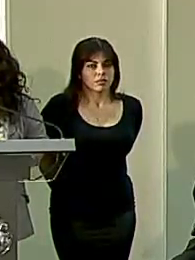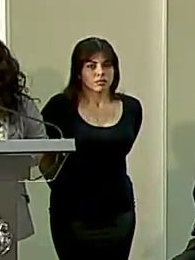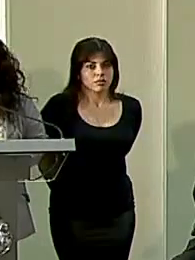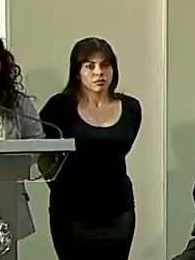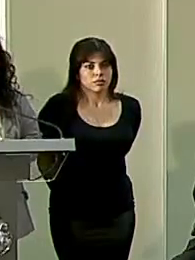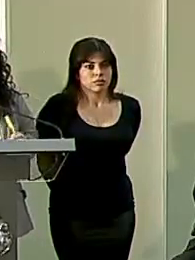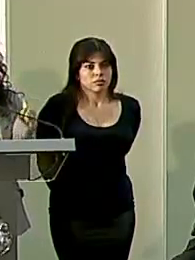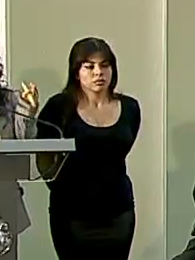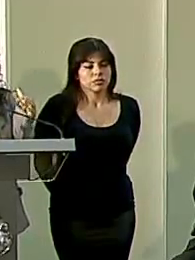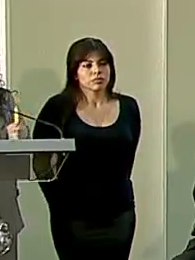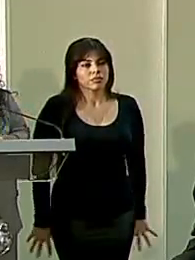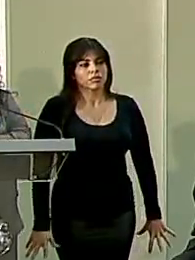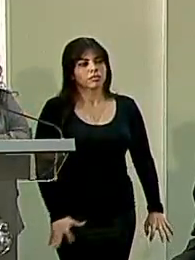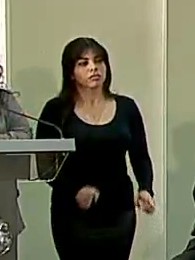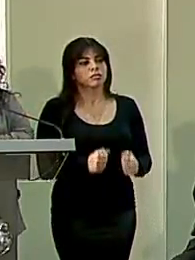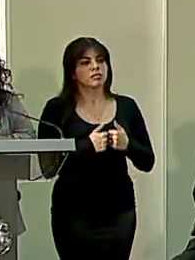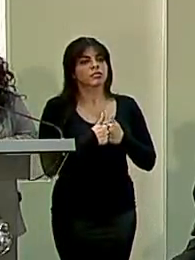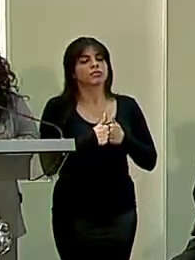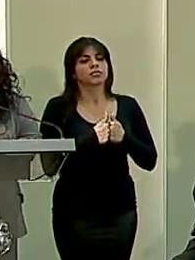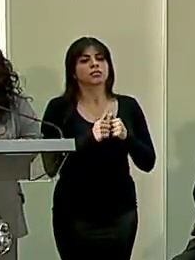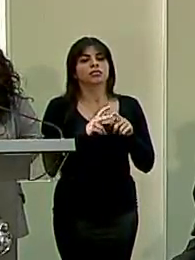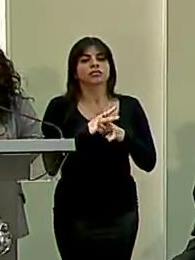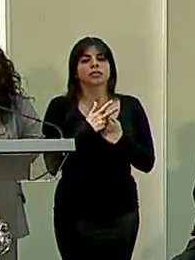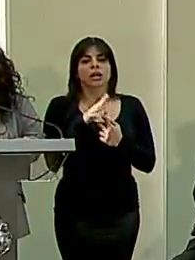Iniciamos con don Carlos, por favor.